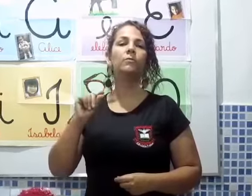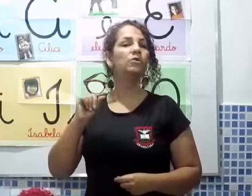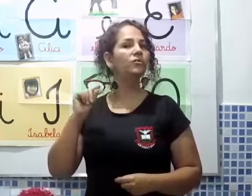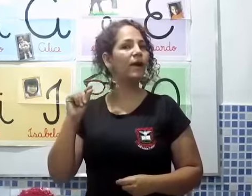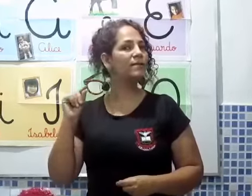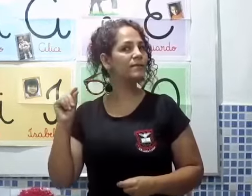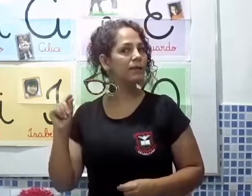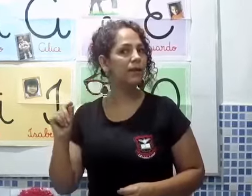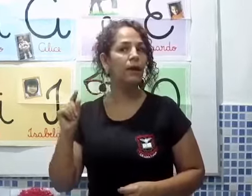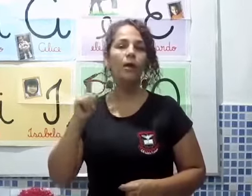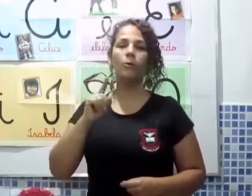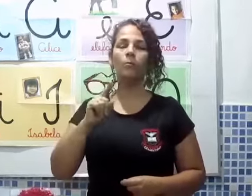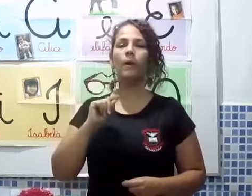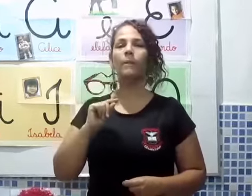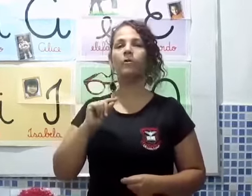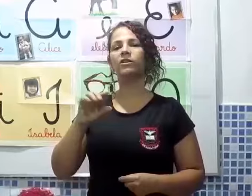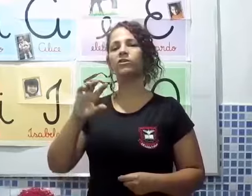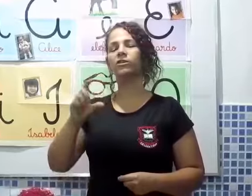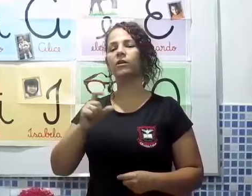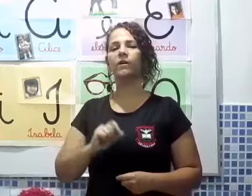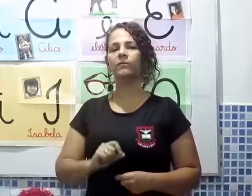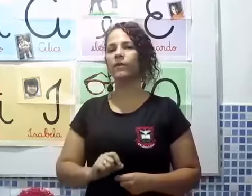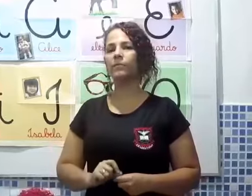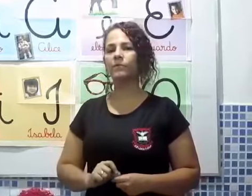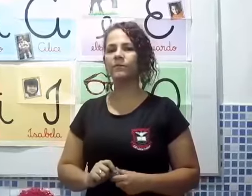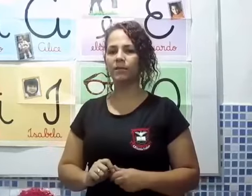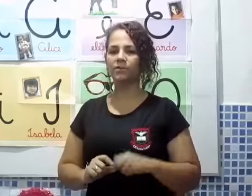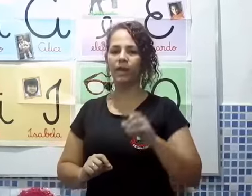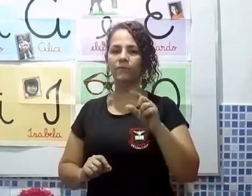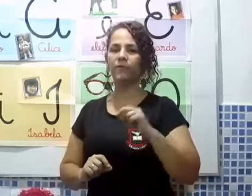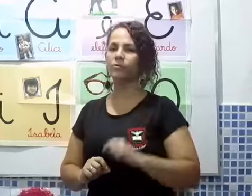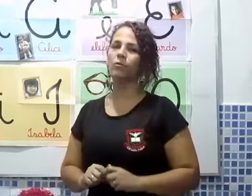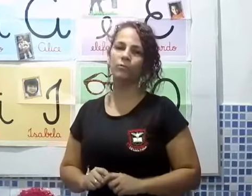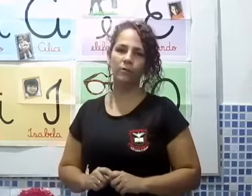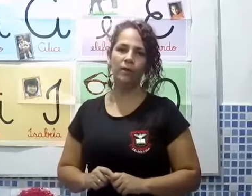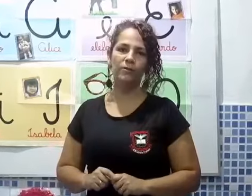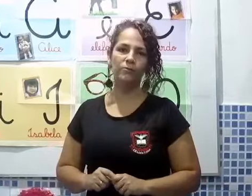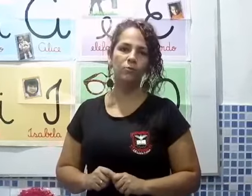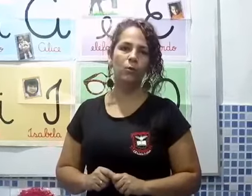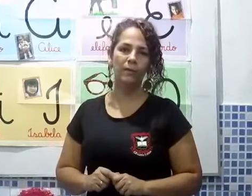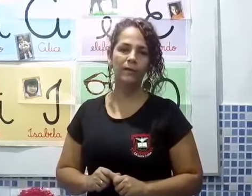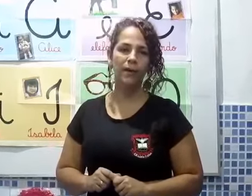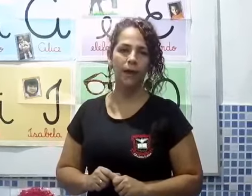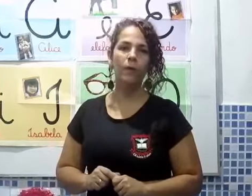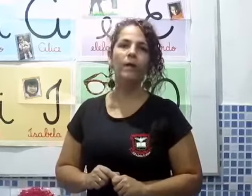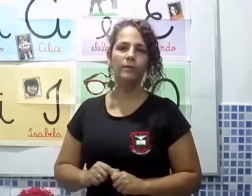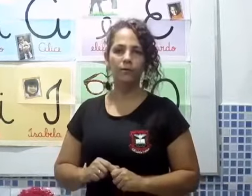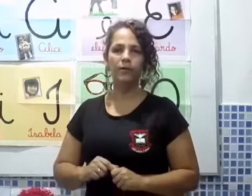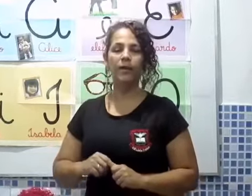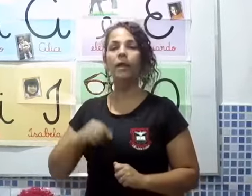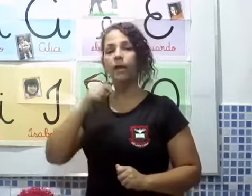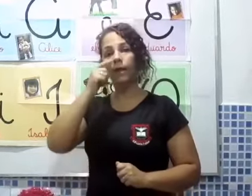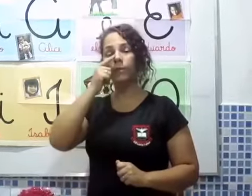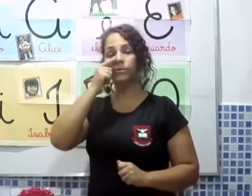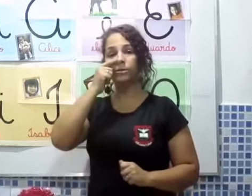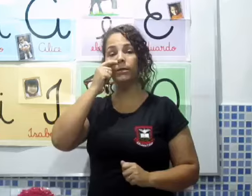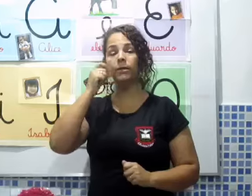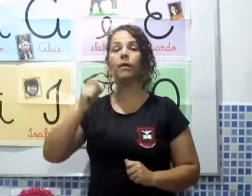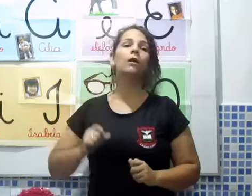vamos fazer com o papel que a gente ia para enviar para vocês, tá? Enviando com, junto com o material, tá ok? É uma tinta